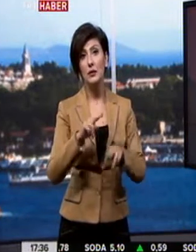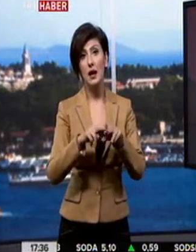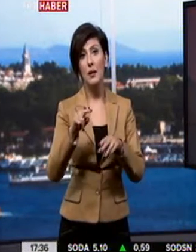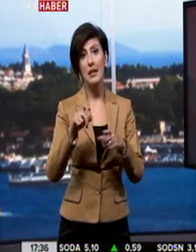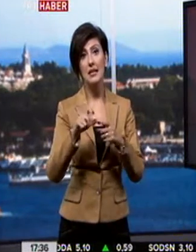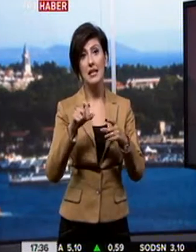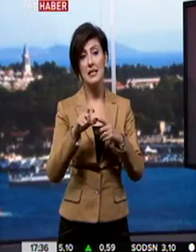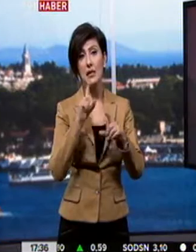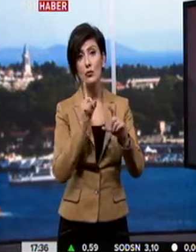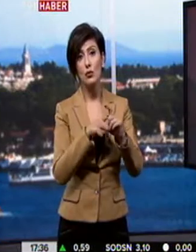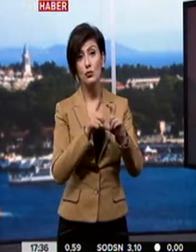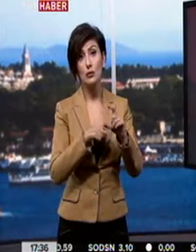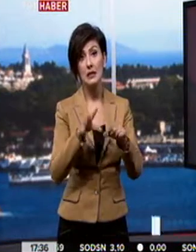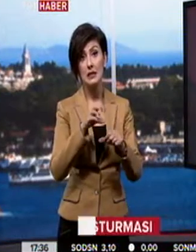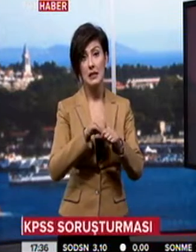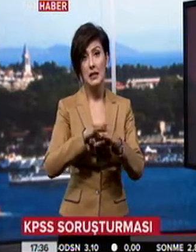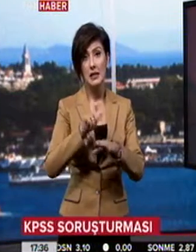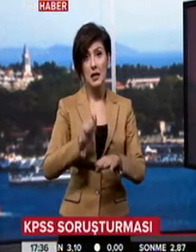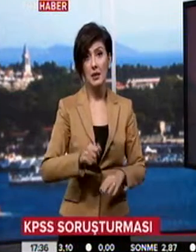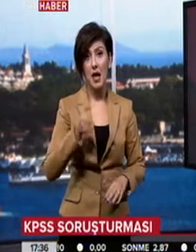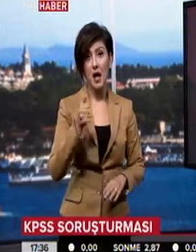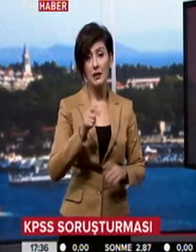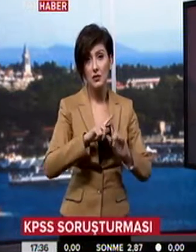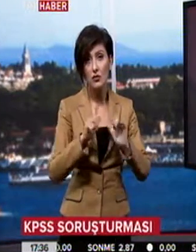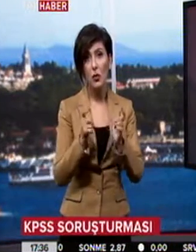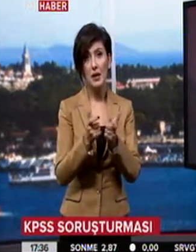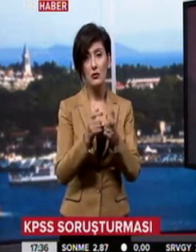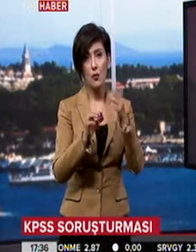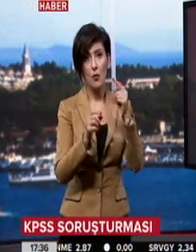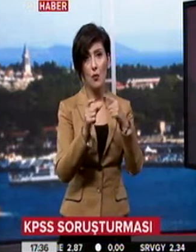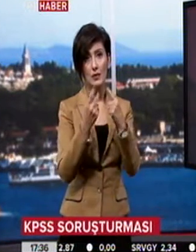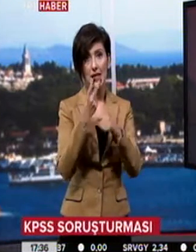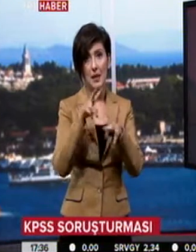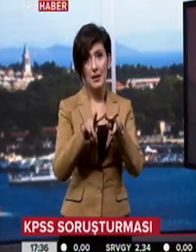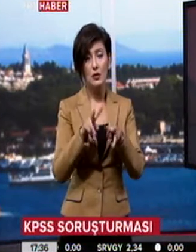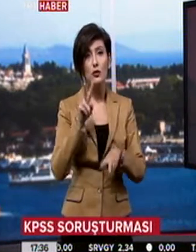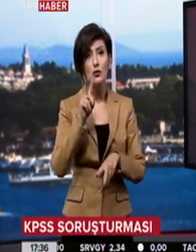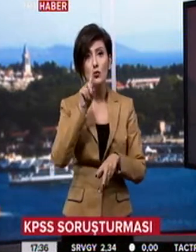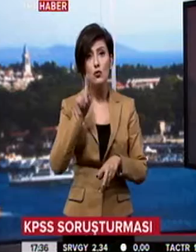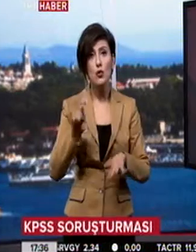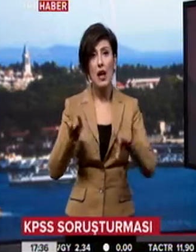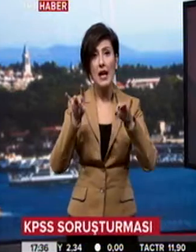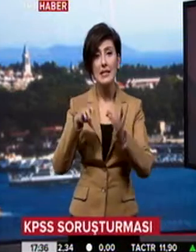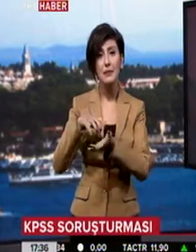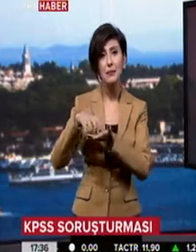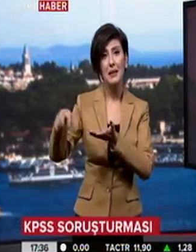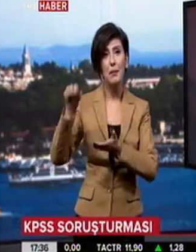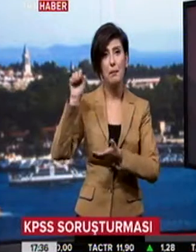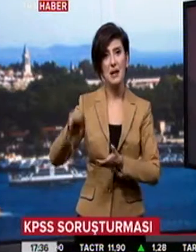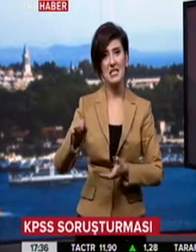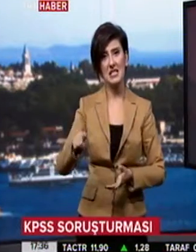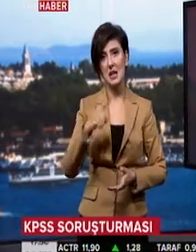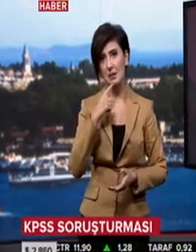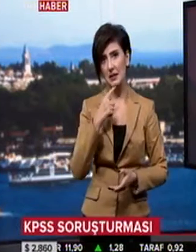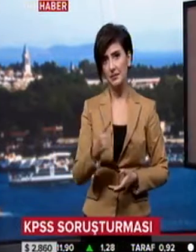2010 KPSS soruşturması kapsamında düzenlenen 6. operasyonda ÖSYM'nin soru hazırlama birimine